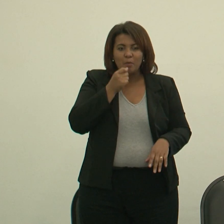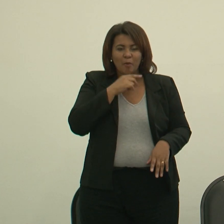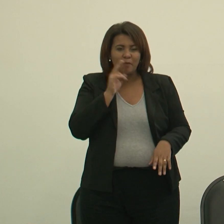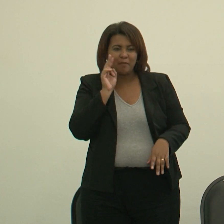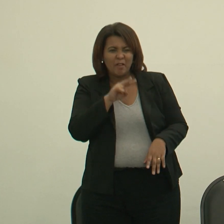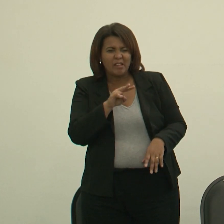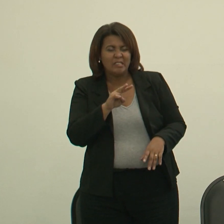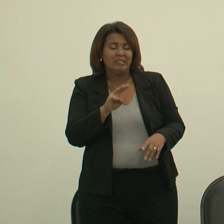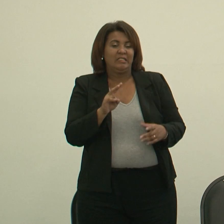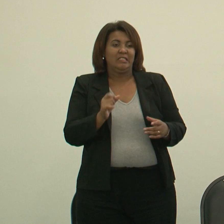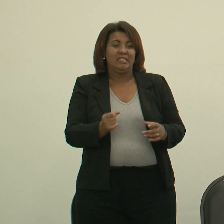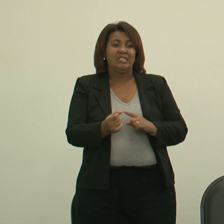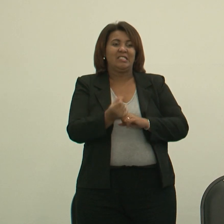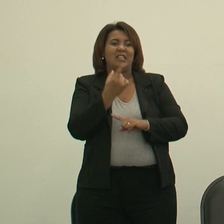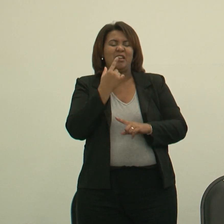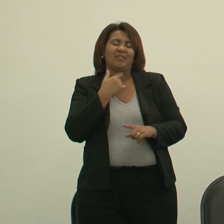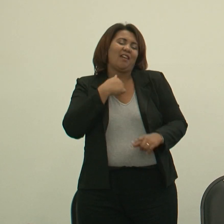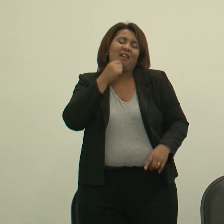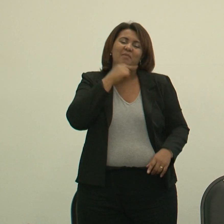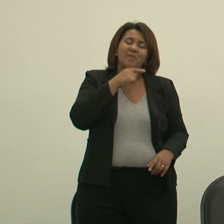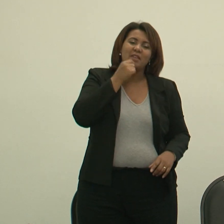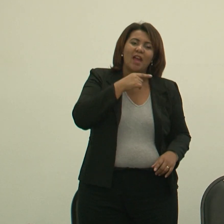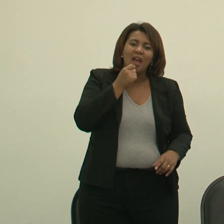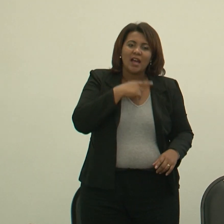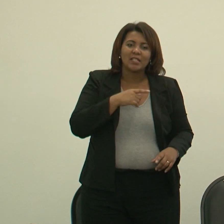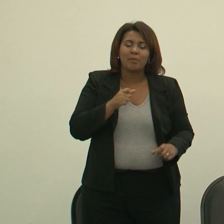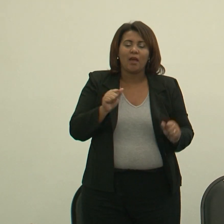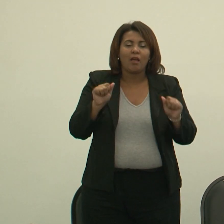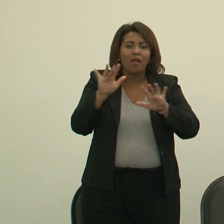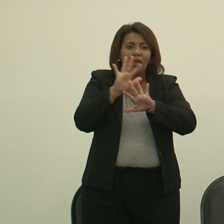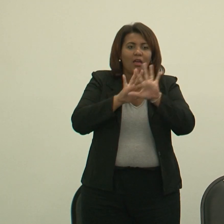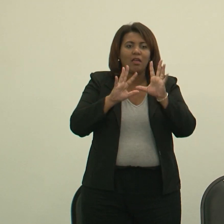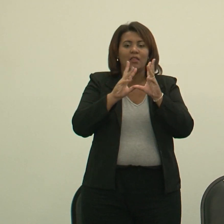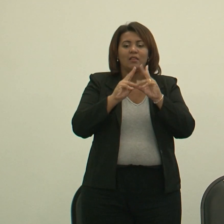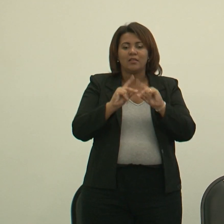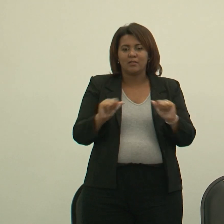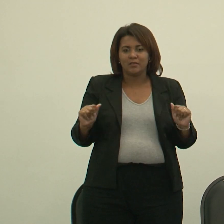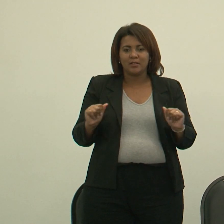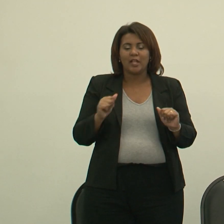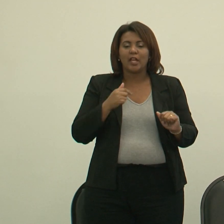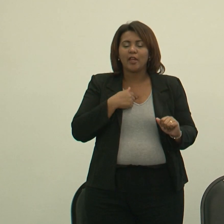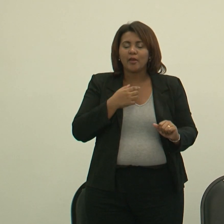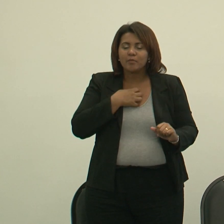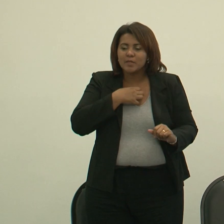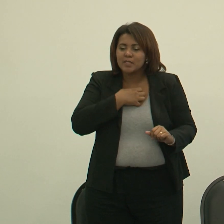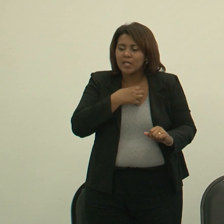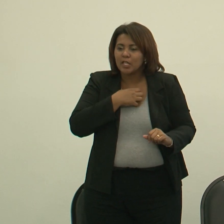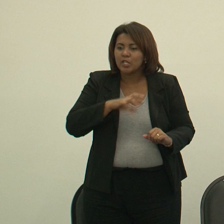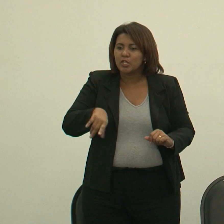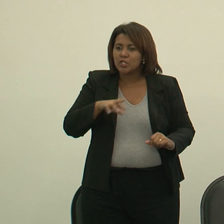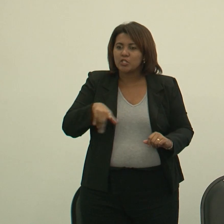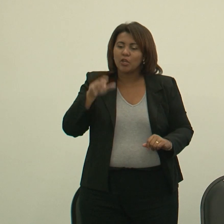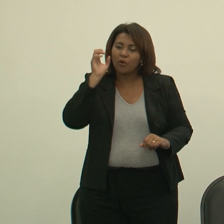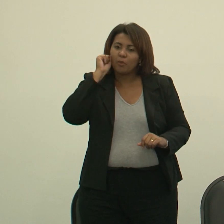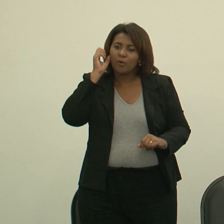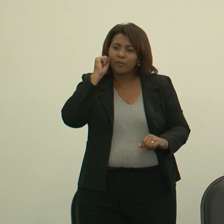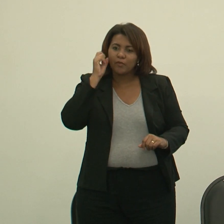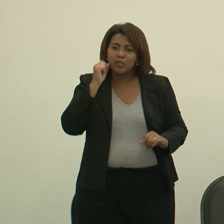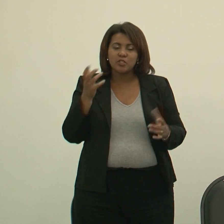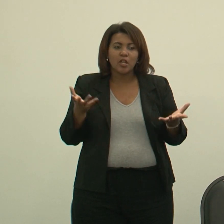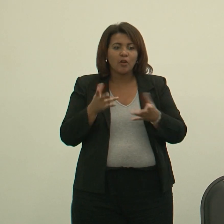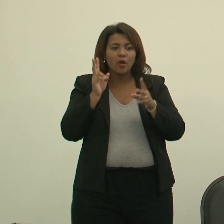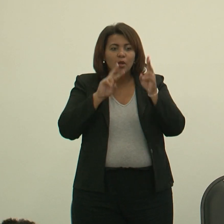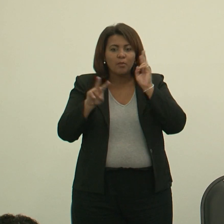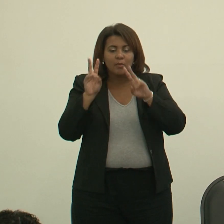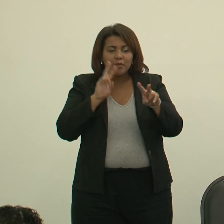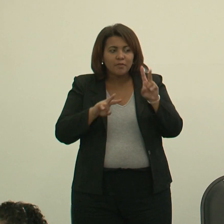ideias estabelecidas e mostrar o que você está fazendo. Coisas que, por exemplo, eu não me dava conta como ouvinte e que aí eu me vejo